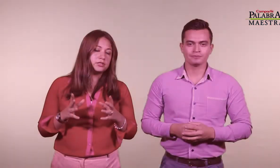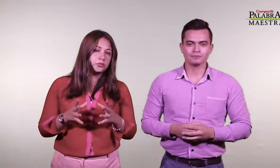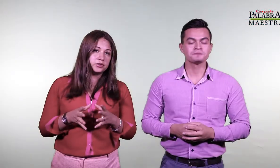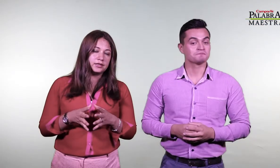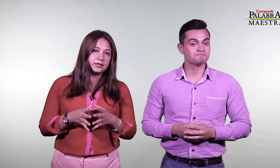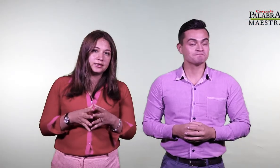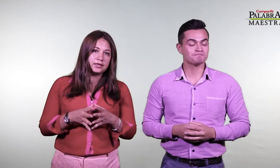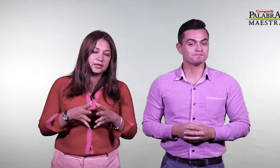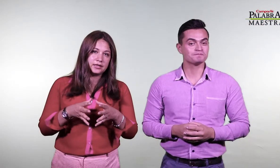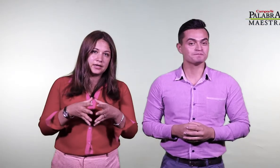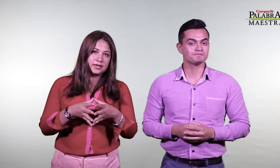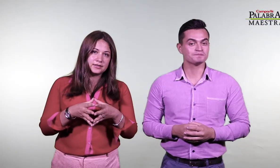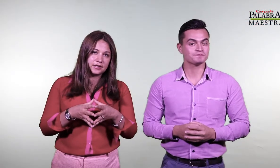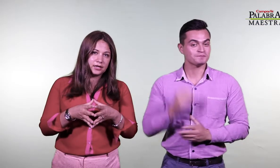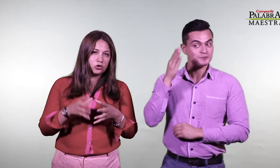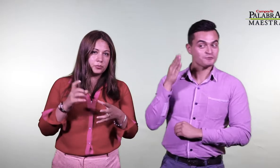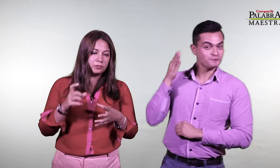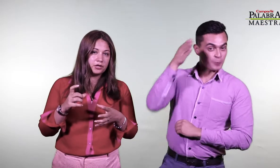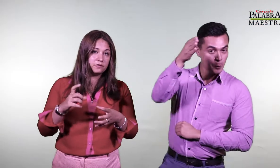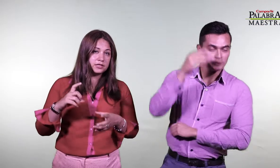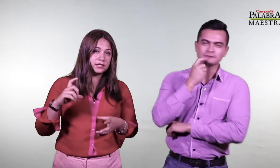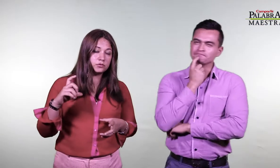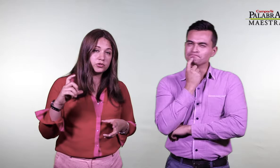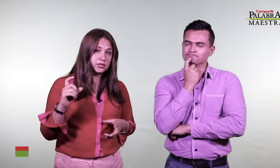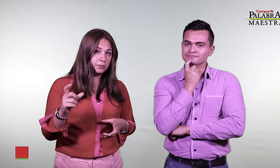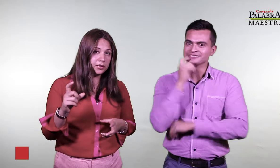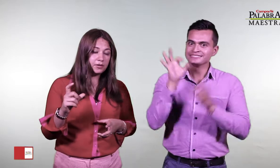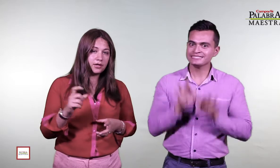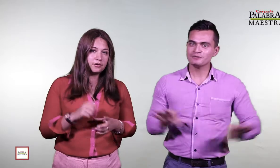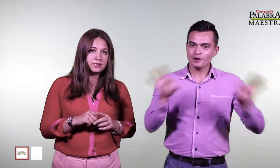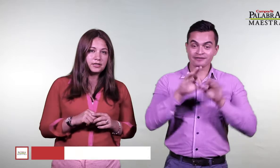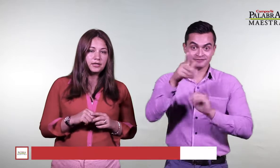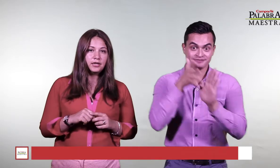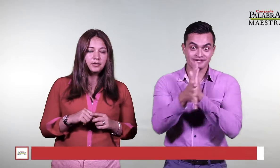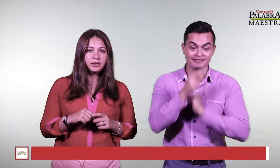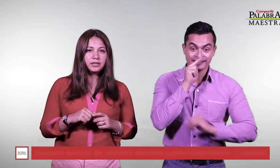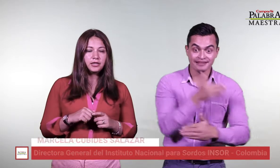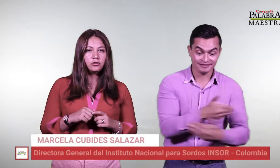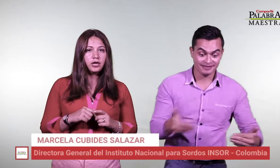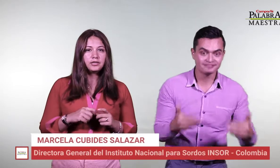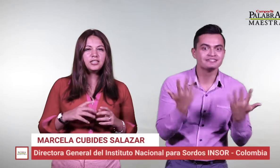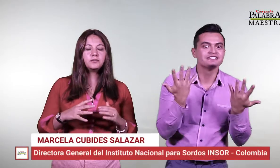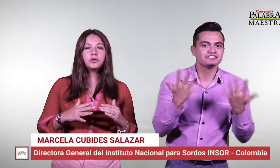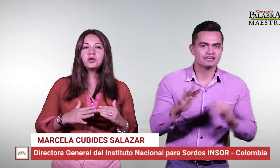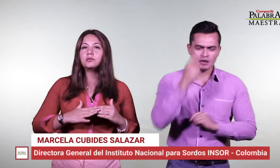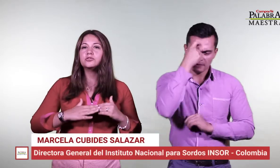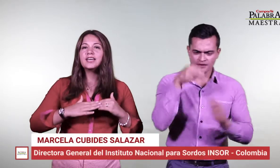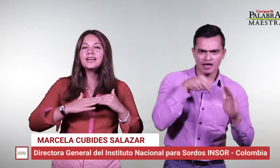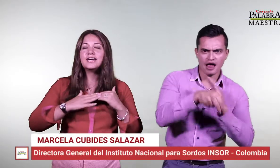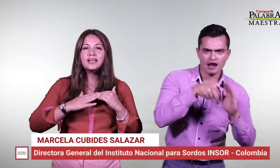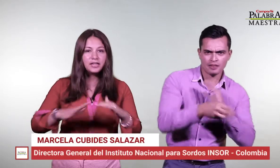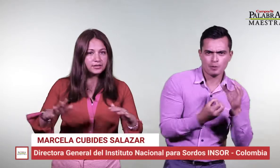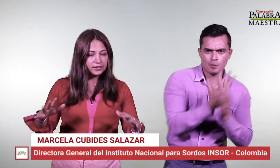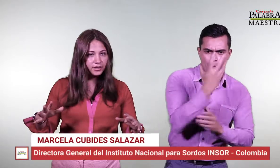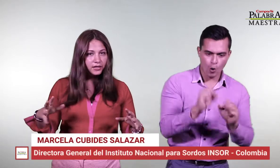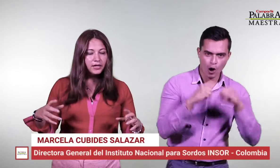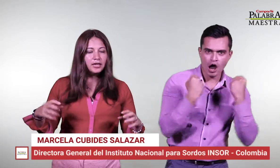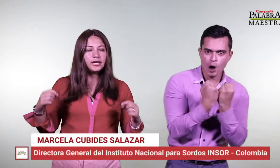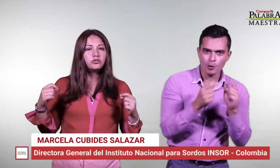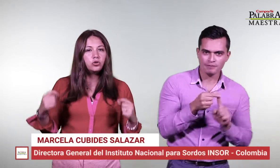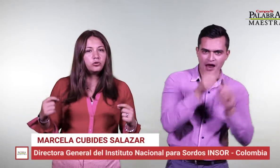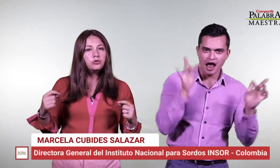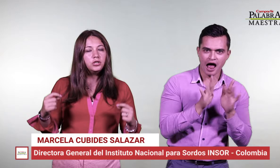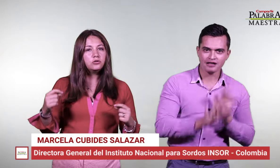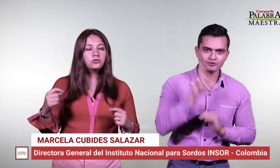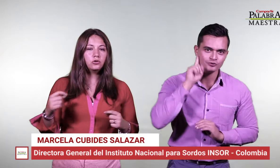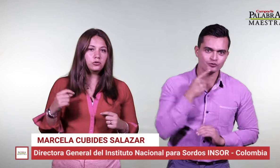El punto más importante es que con primera infancia hicimos este primer avance en materia de los jardines, pero tenemos que generalizar